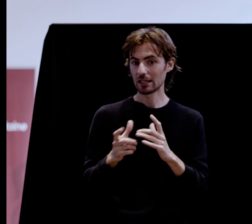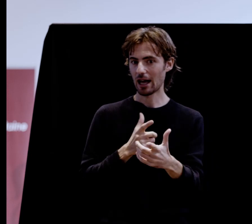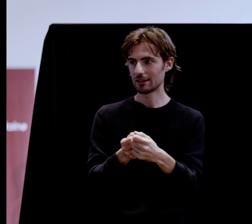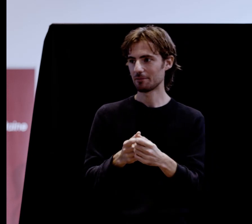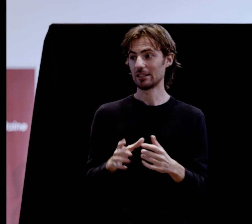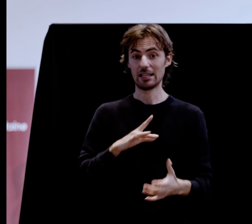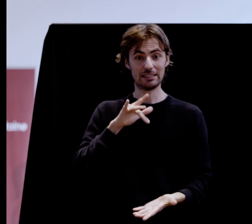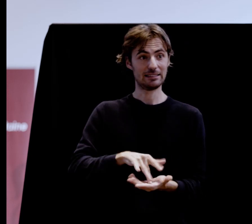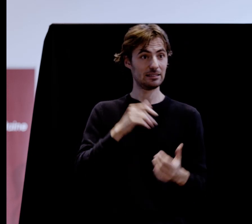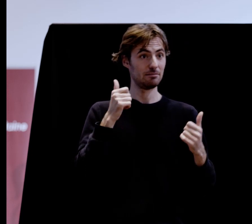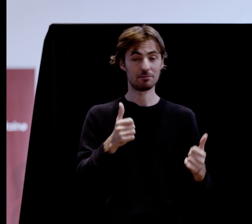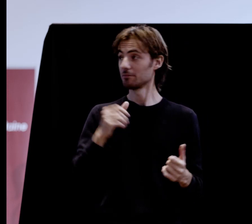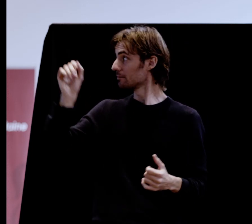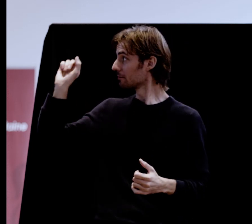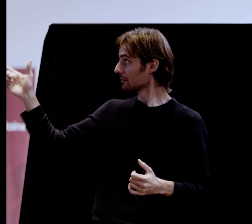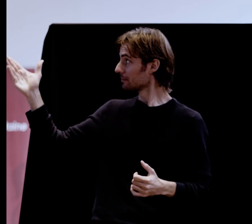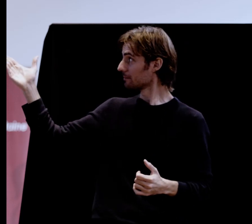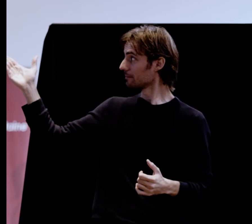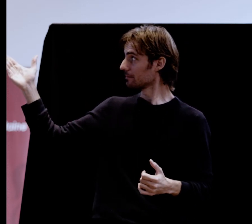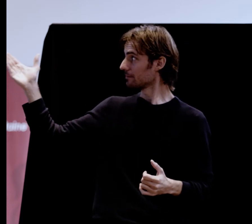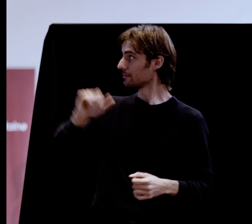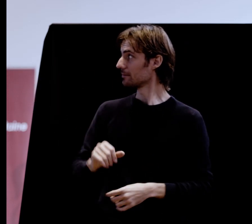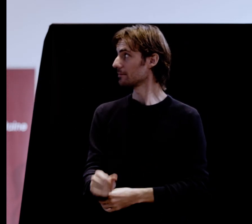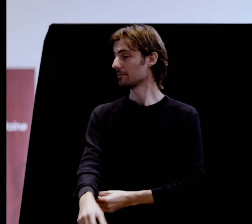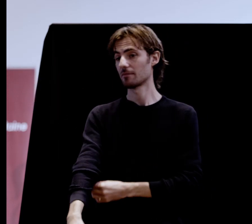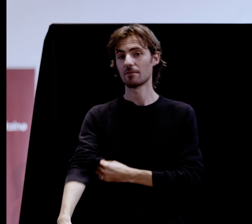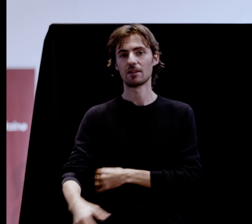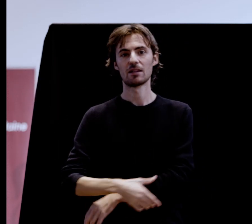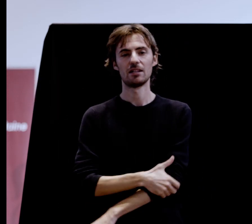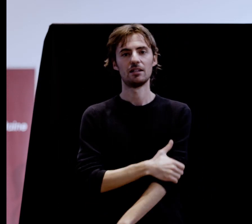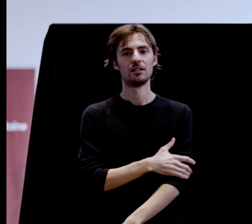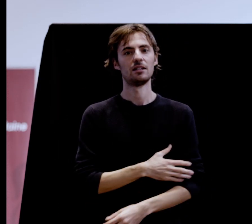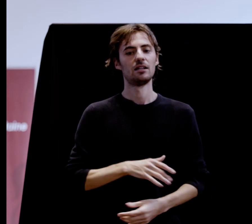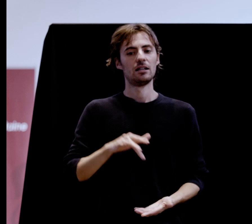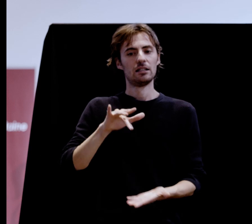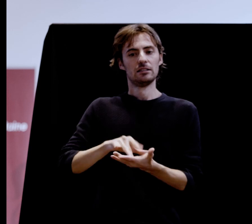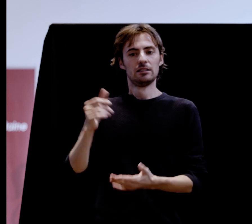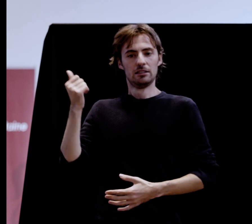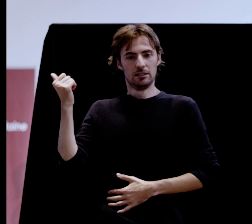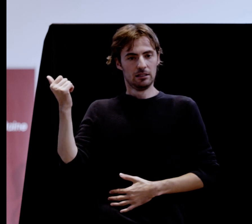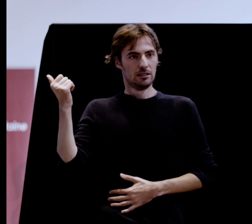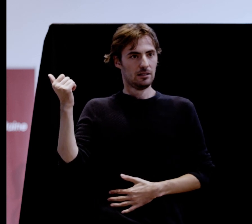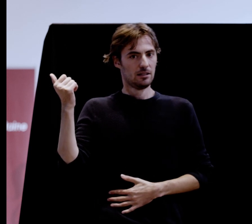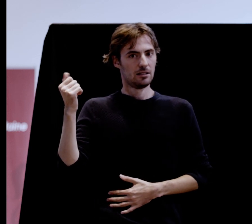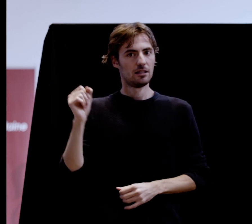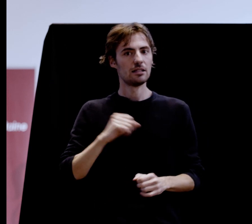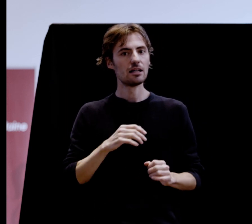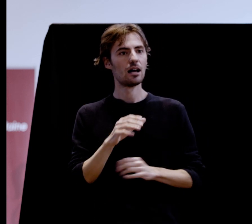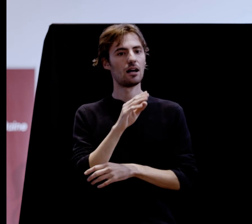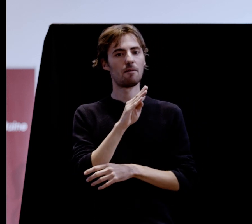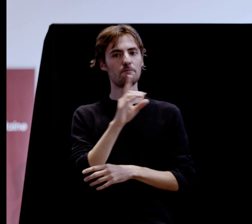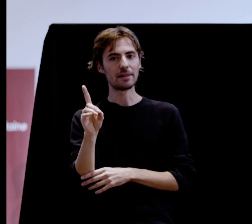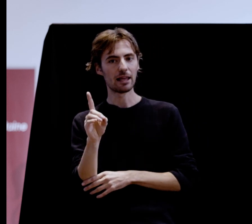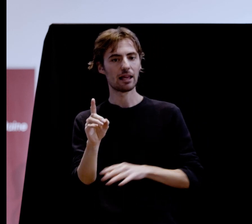un super site qui s'appelle HandiConnect, par exemple, où on a accès à plein de bandes dessinées,